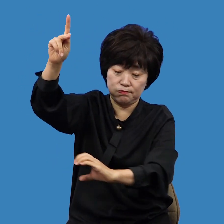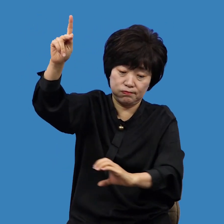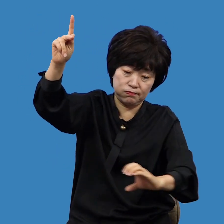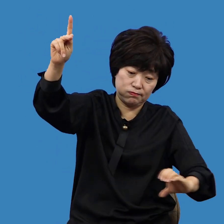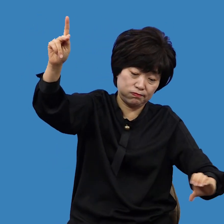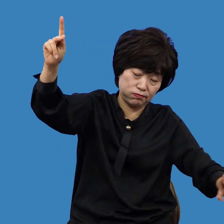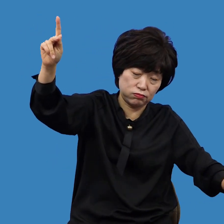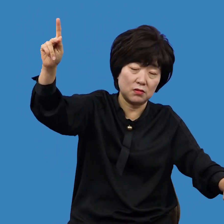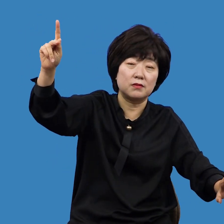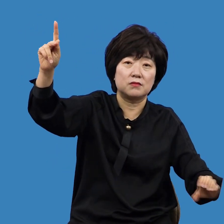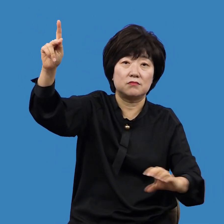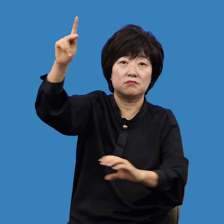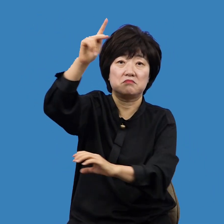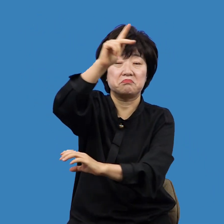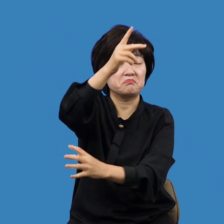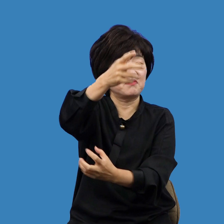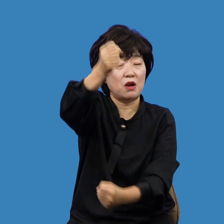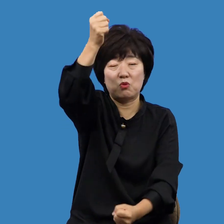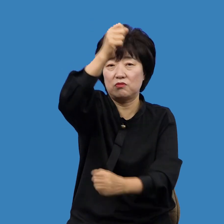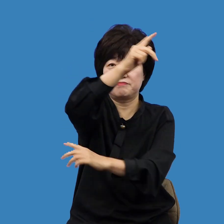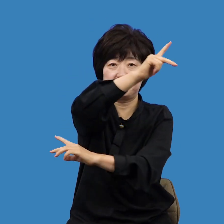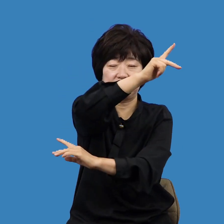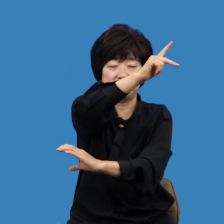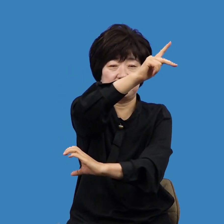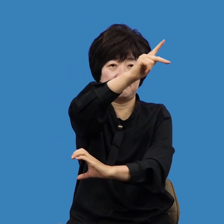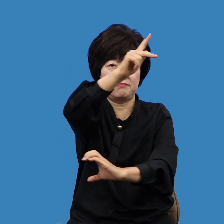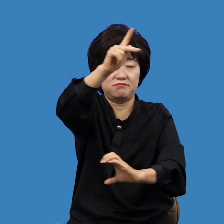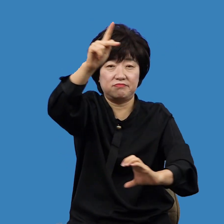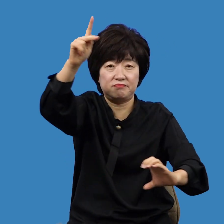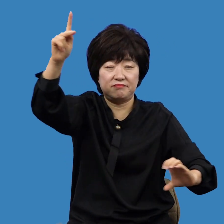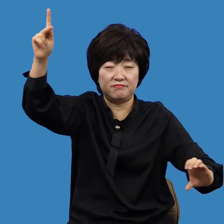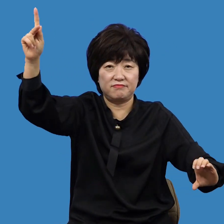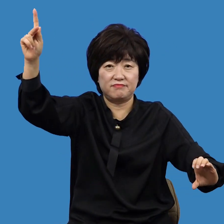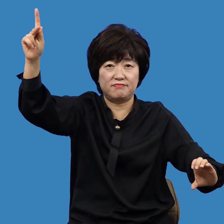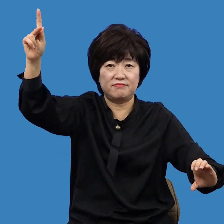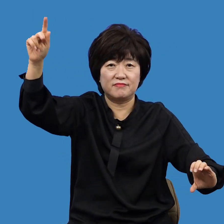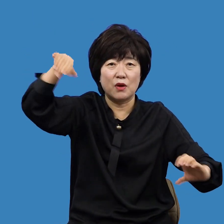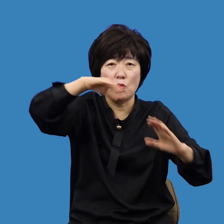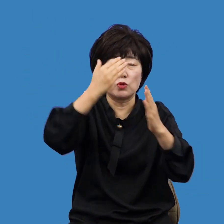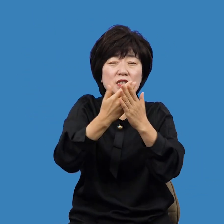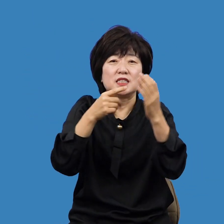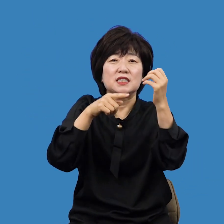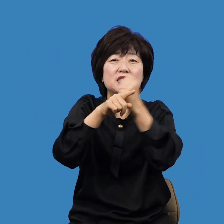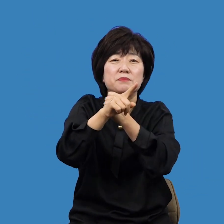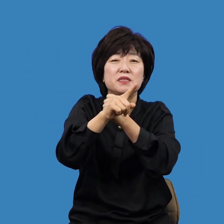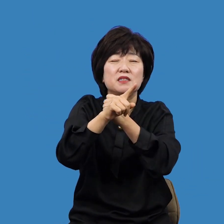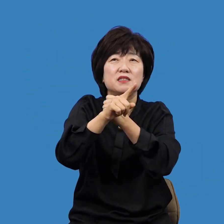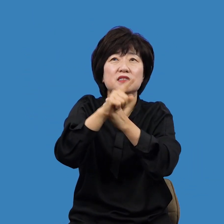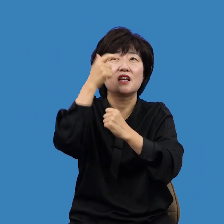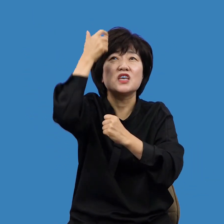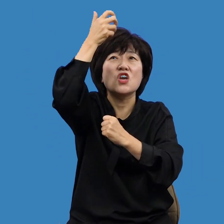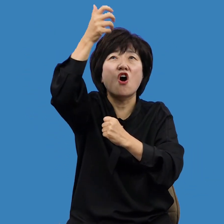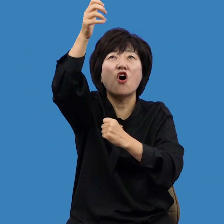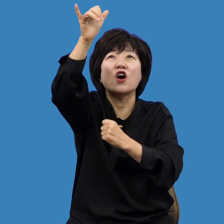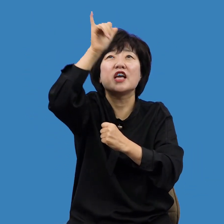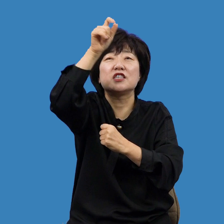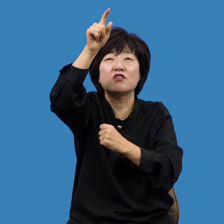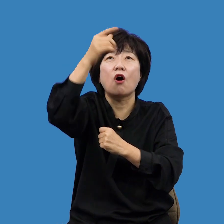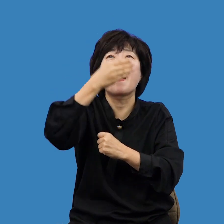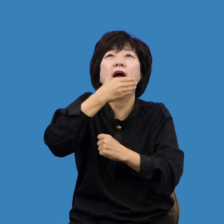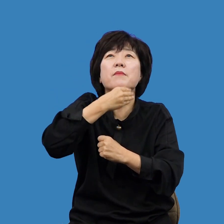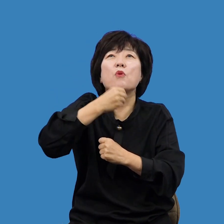위한 시간이에요. 왜? 모든 의미는 어디 있다 그랬어? 영에 있다 그랬거든. 모든 행복은 어디 있다? 영에 있다